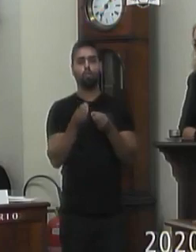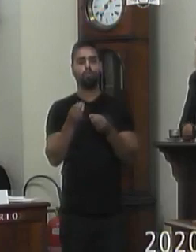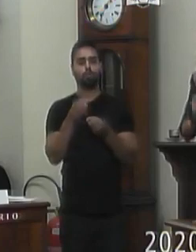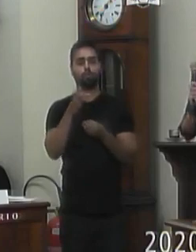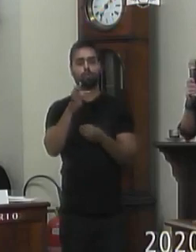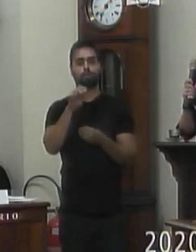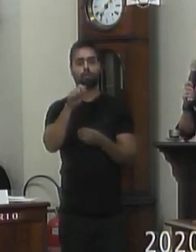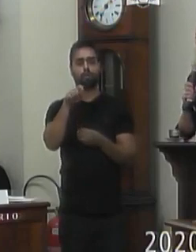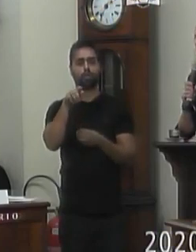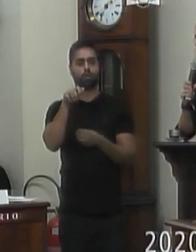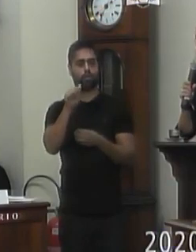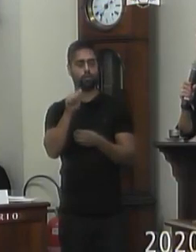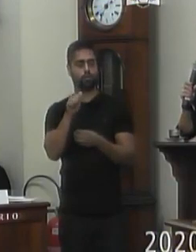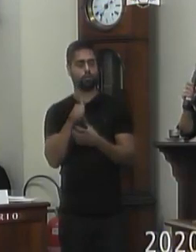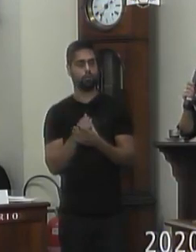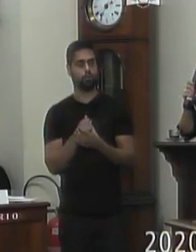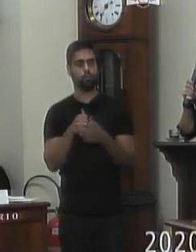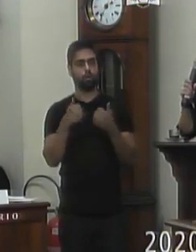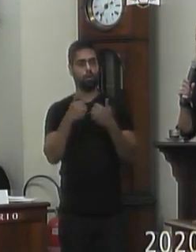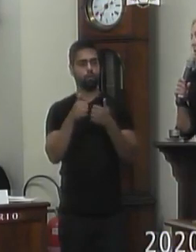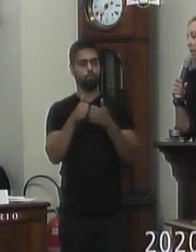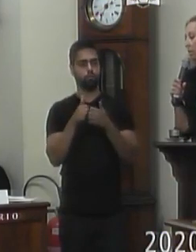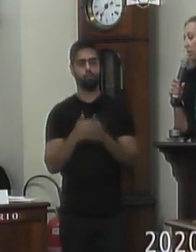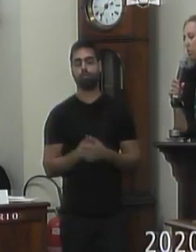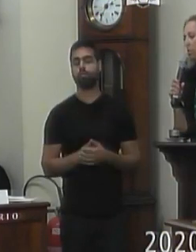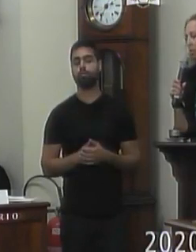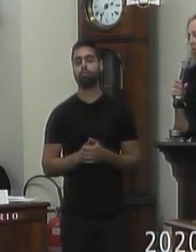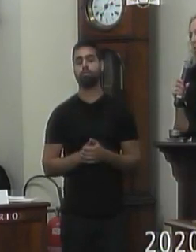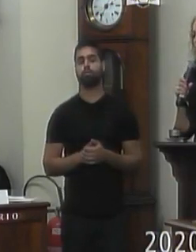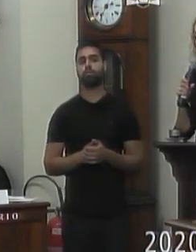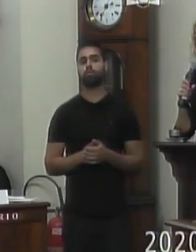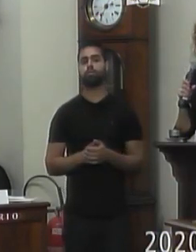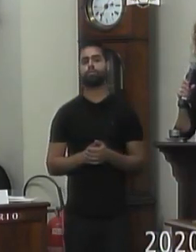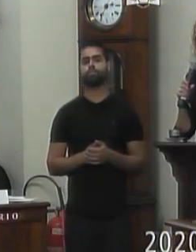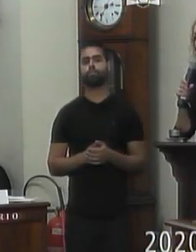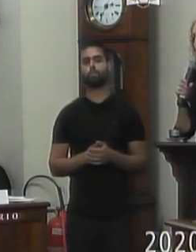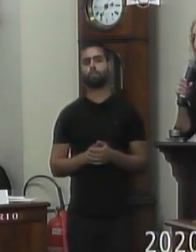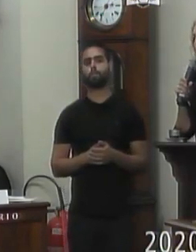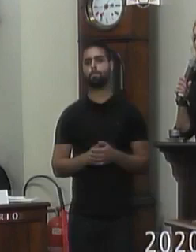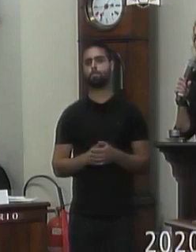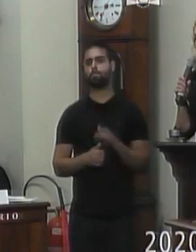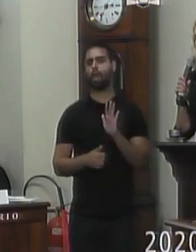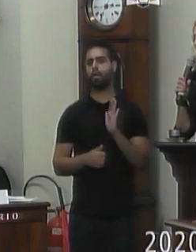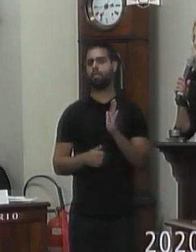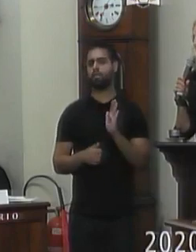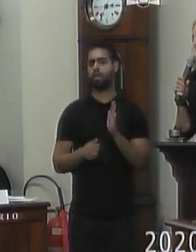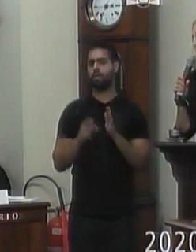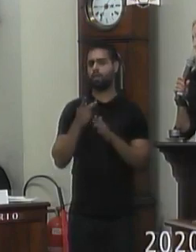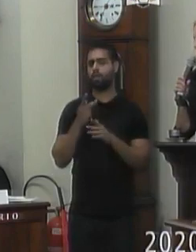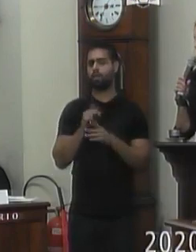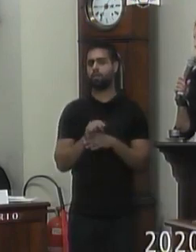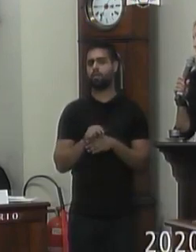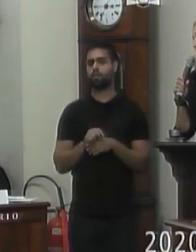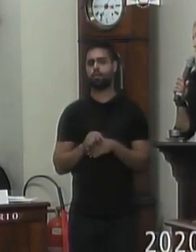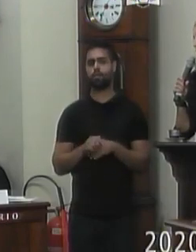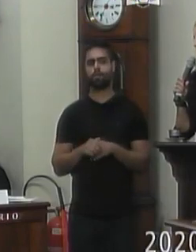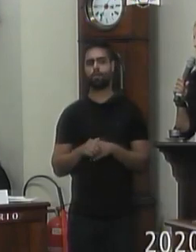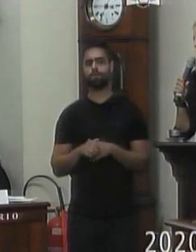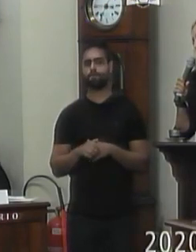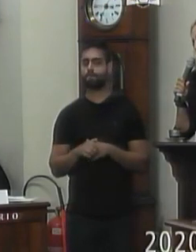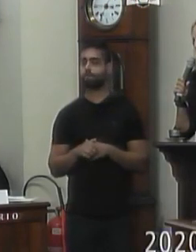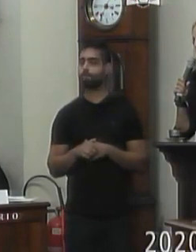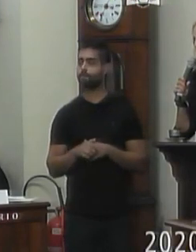ônibus? É a primeira pergunta. Vereador, eu acho que eu já até falei isso aqui na última audiência. A gente,